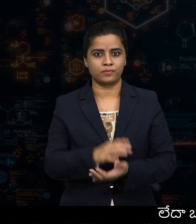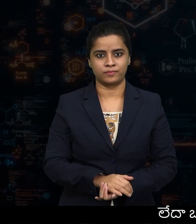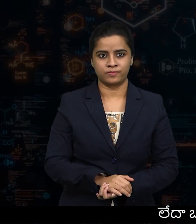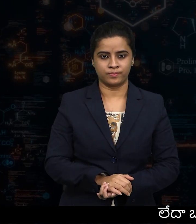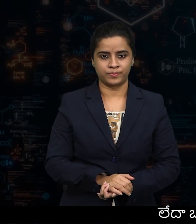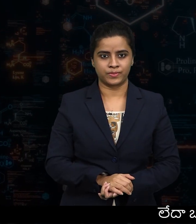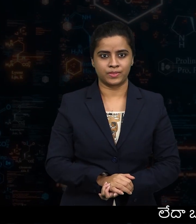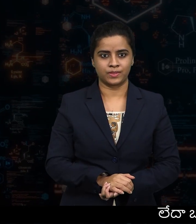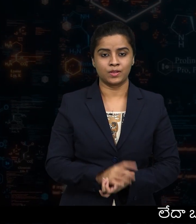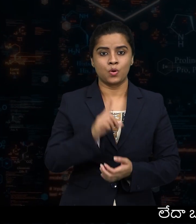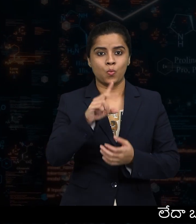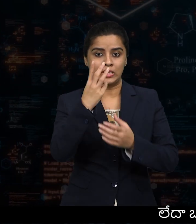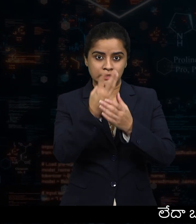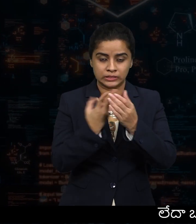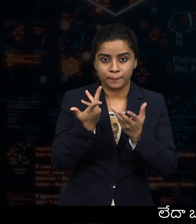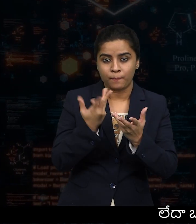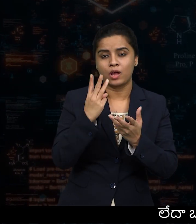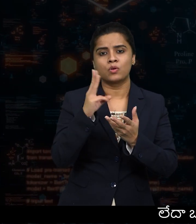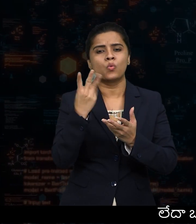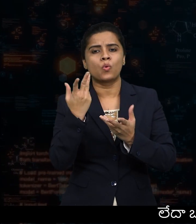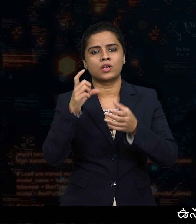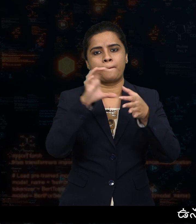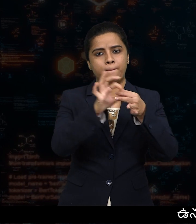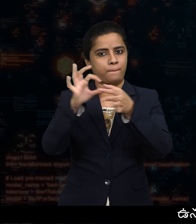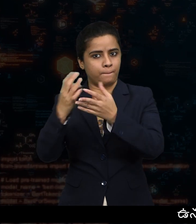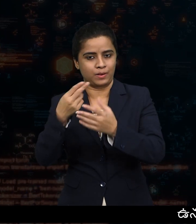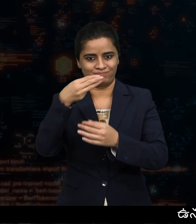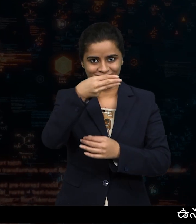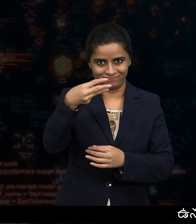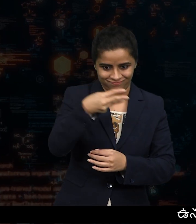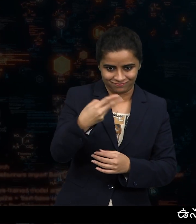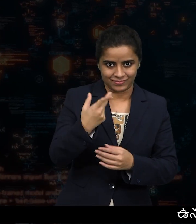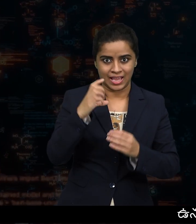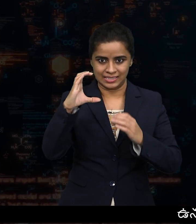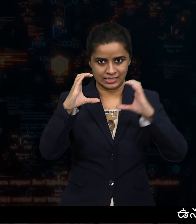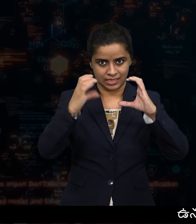లేదా ఒక త్రిబంధం C ట్రిపుల్ బాండ్ C ఉన్న హైడ్రోకార్బన్లు.